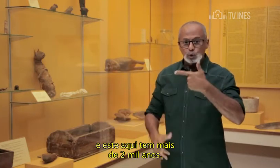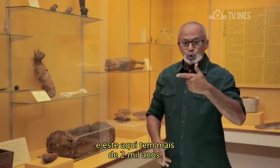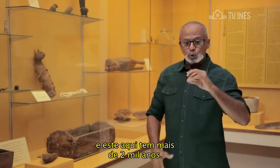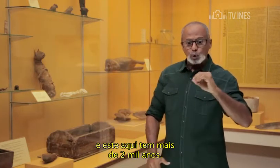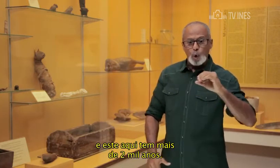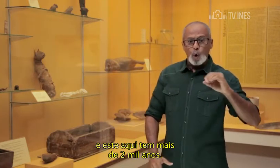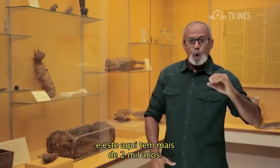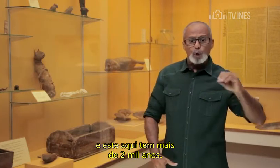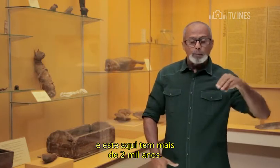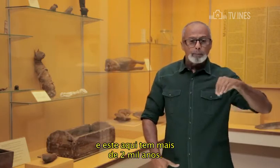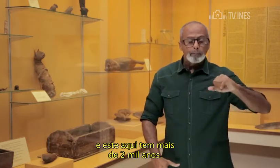dois mil anos.